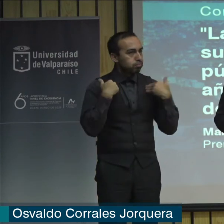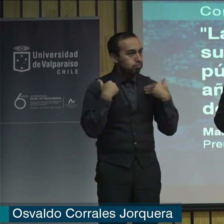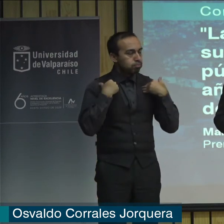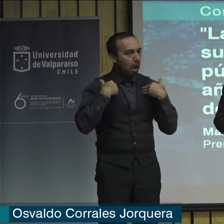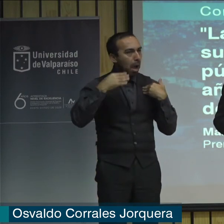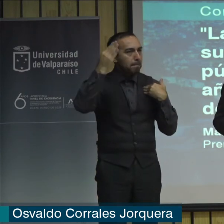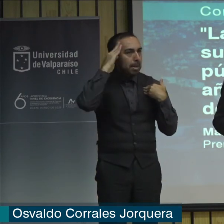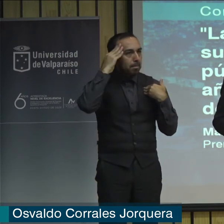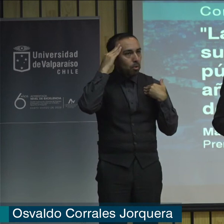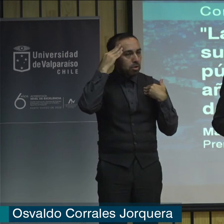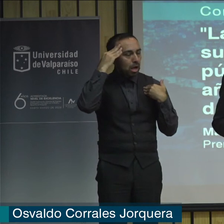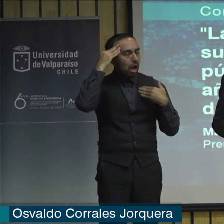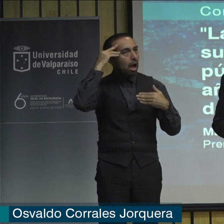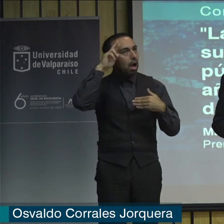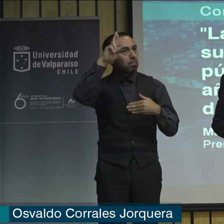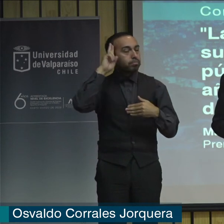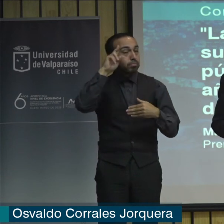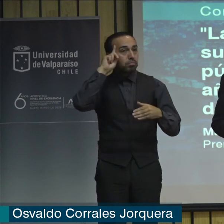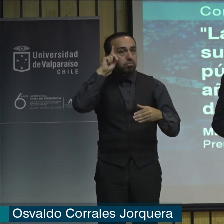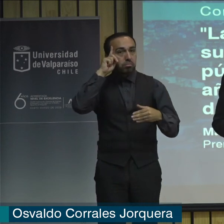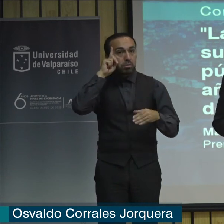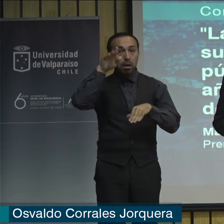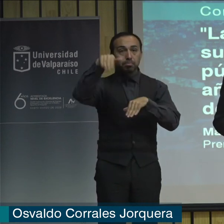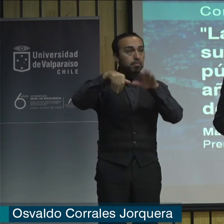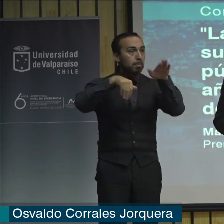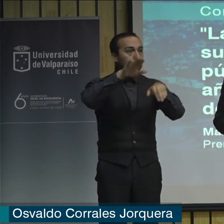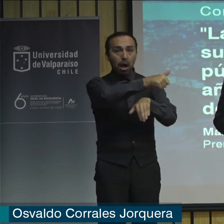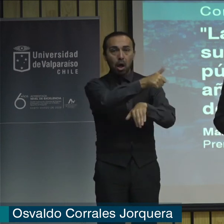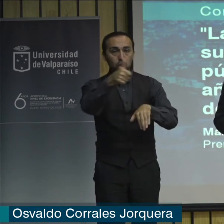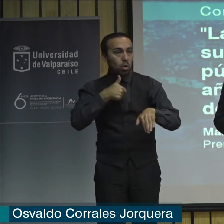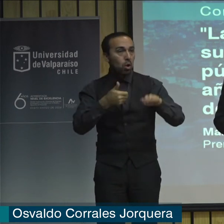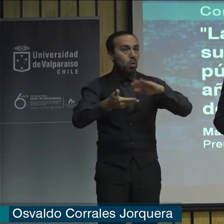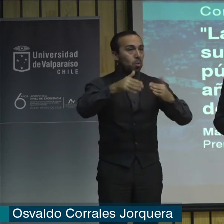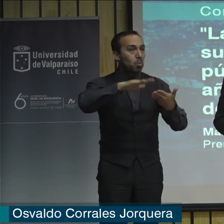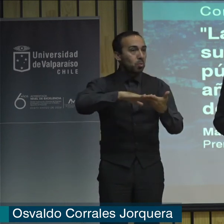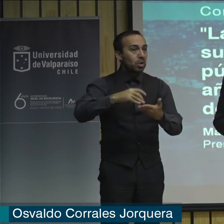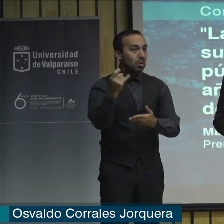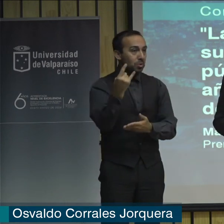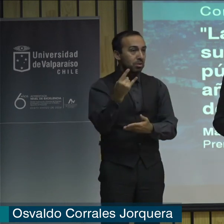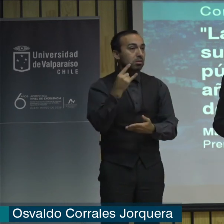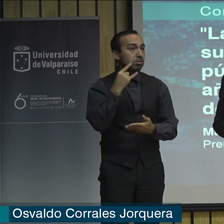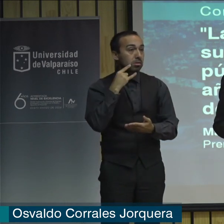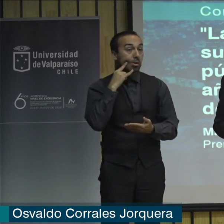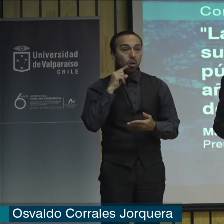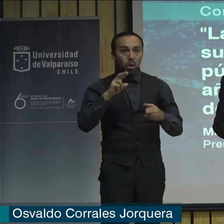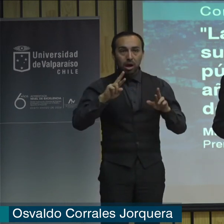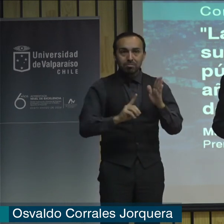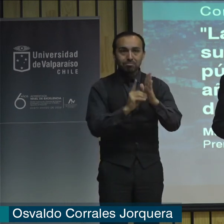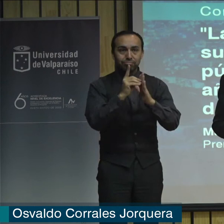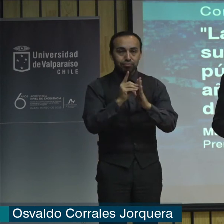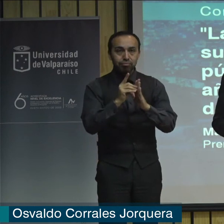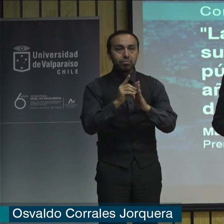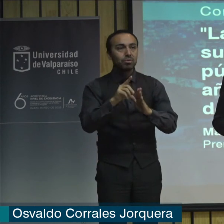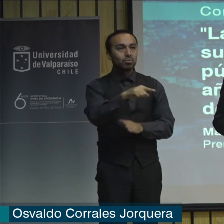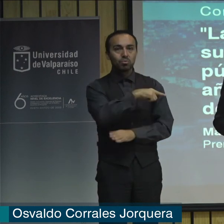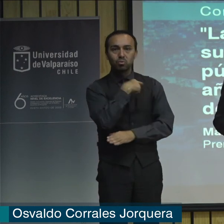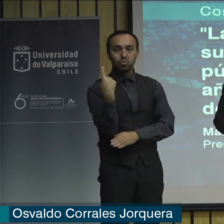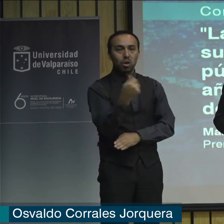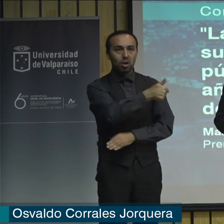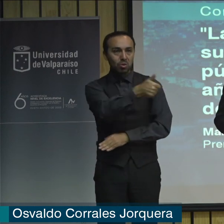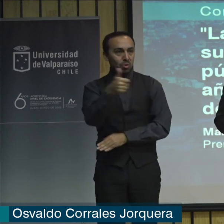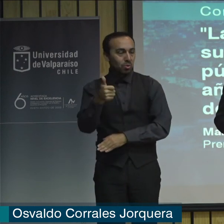al que estamos convocando a nuestra comunidad Universitaria y que esperamos también contribuya a lo propio en nuestros entornos